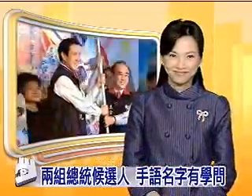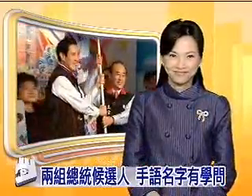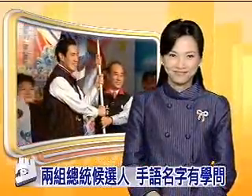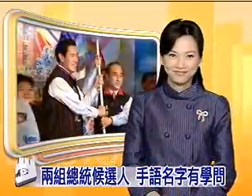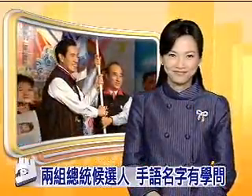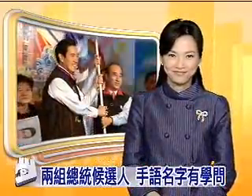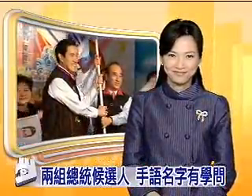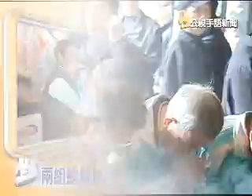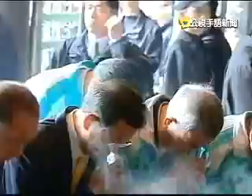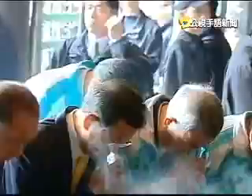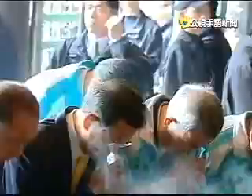看